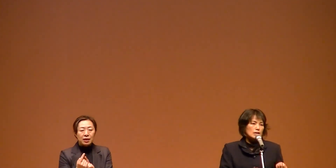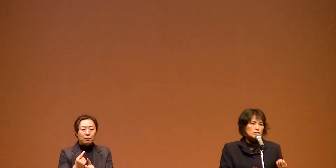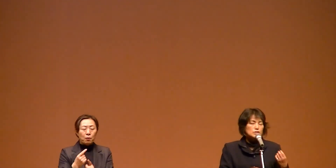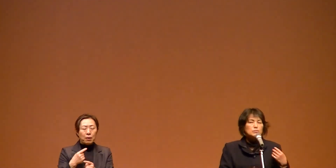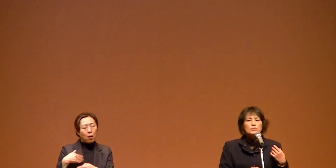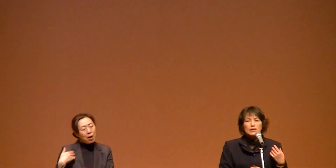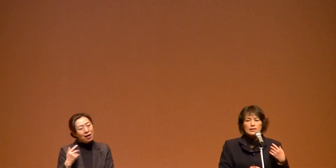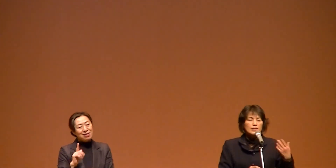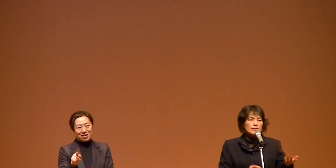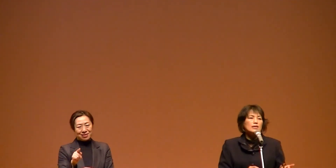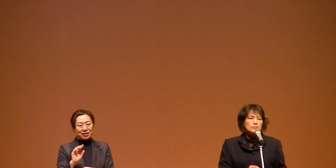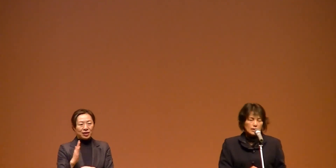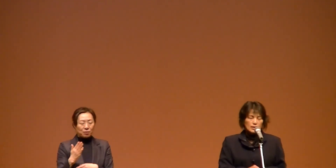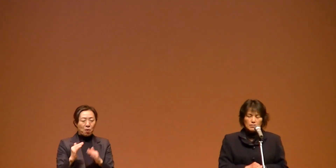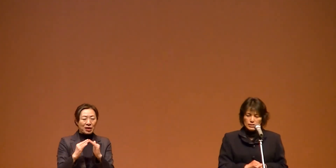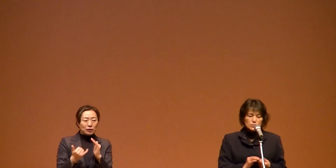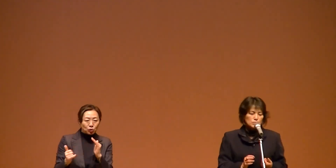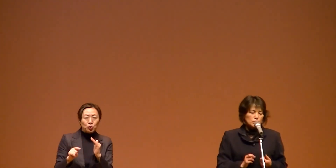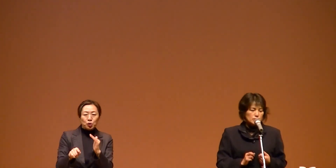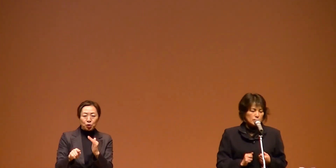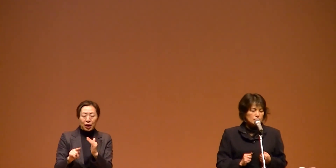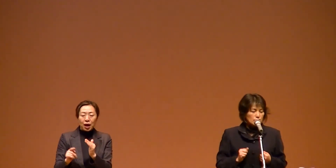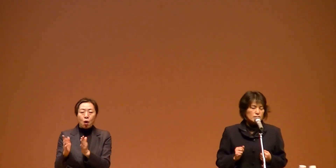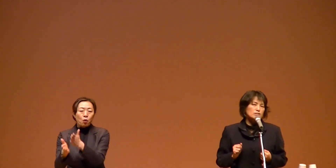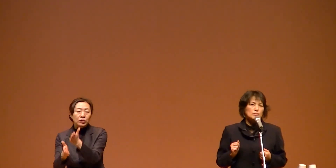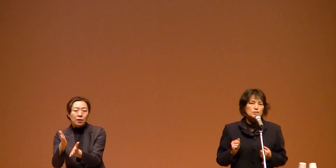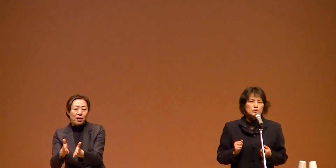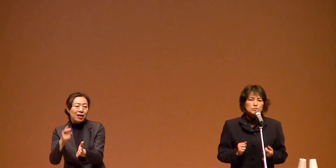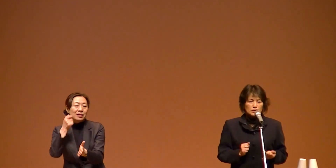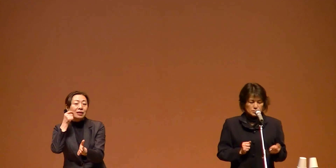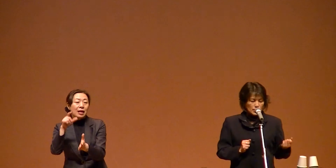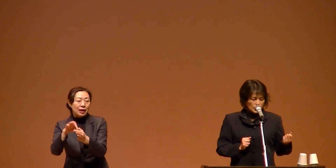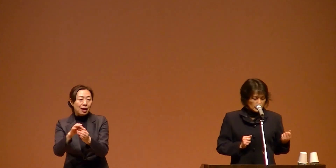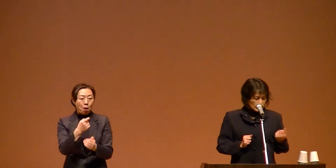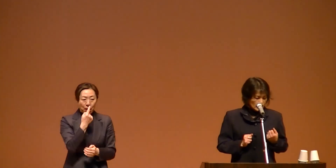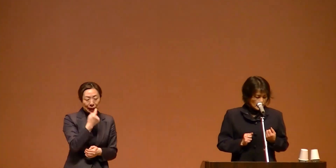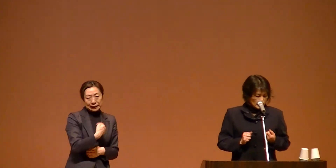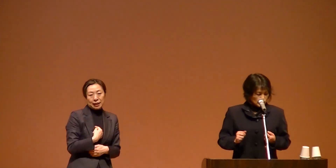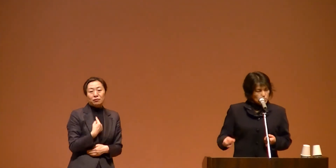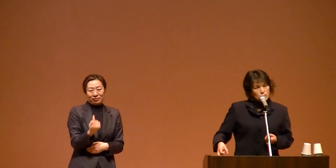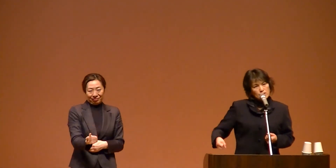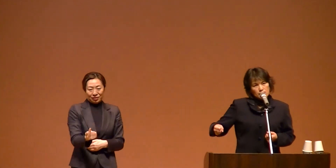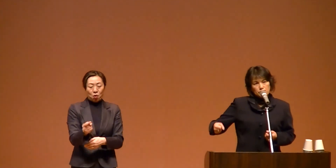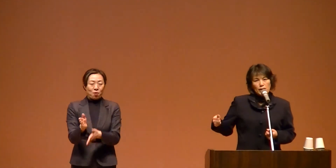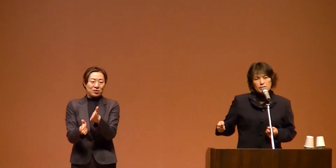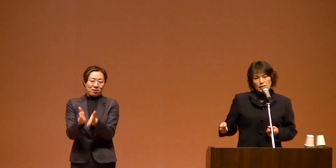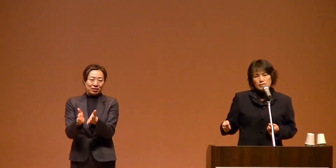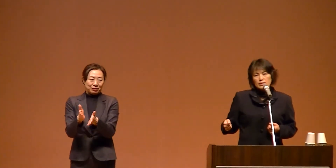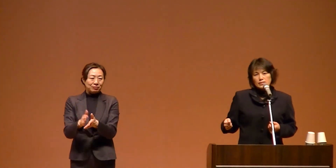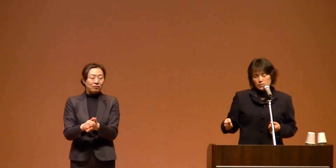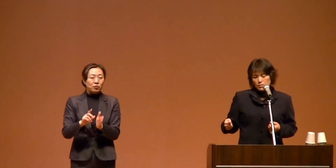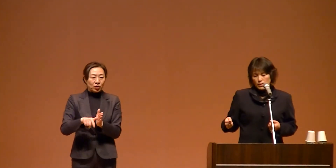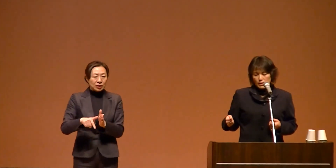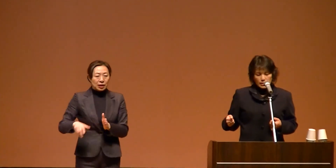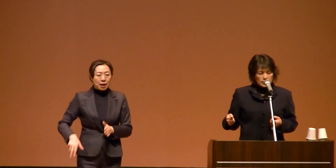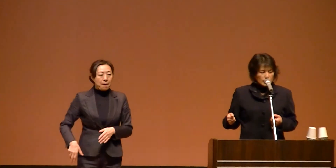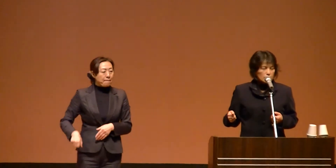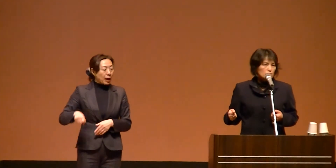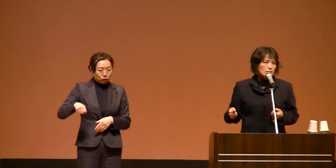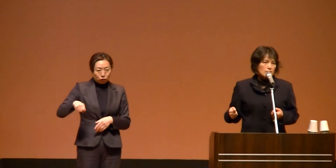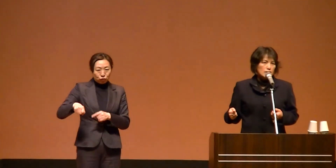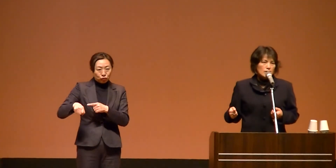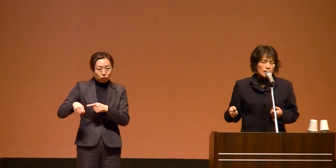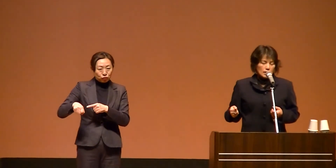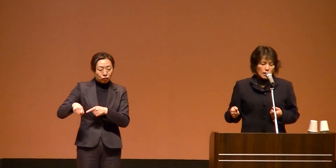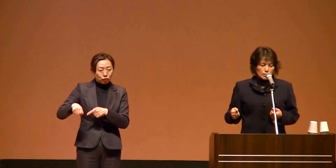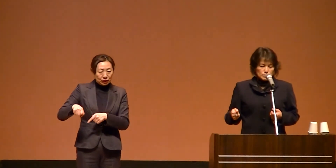人が仕事柄行けないのでかわいそうと思って、すぐ私は躊躇なく、ただその時にバッグだったんですけど、何かあ